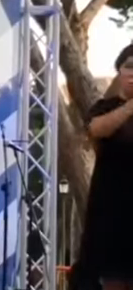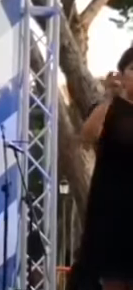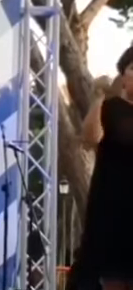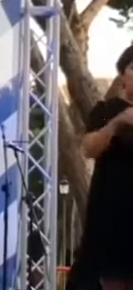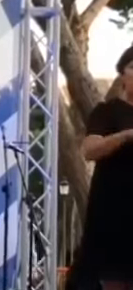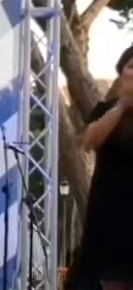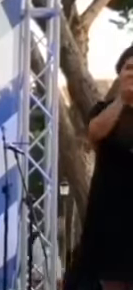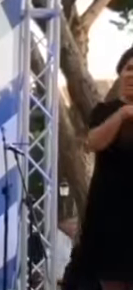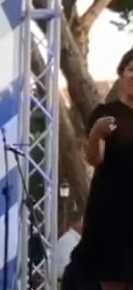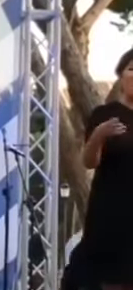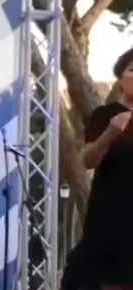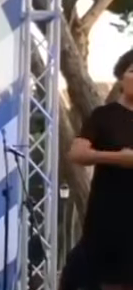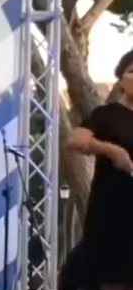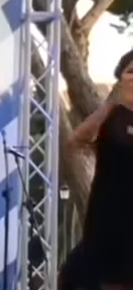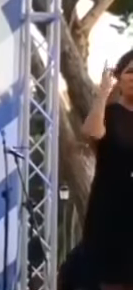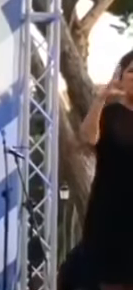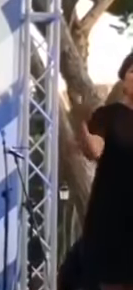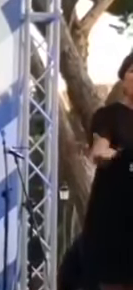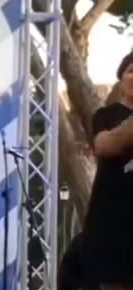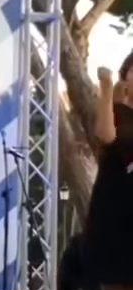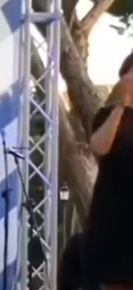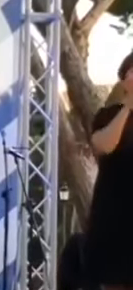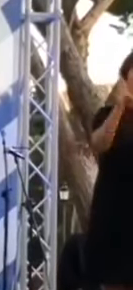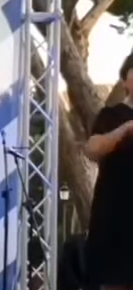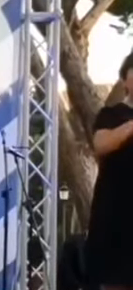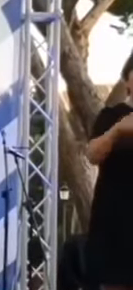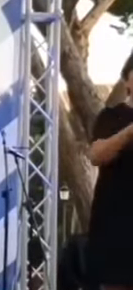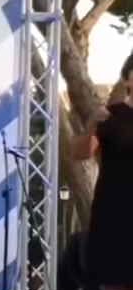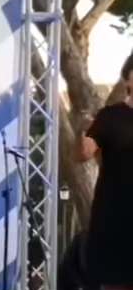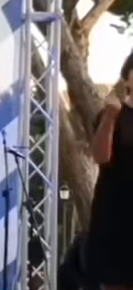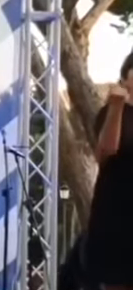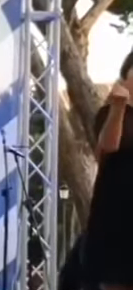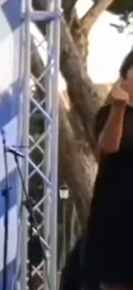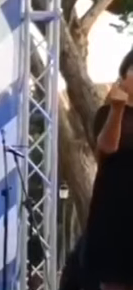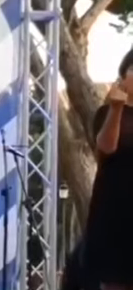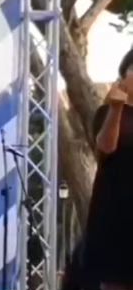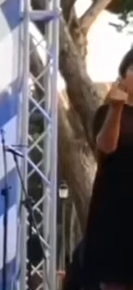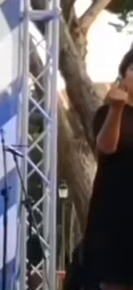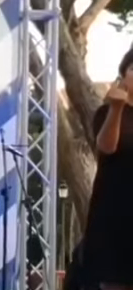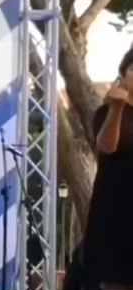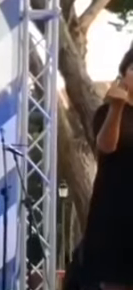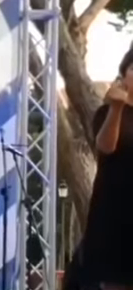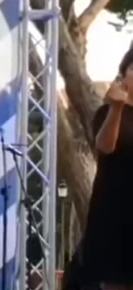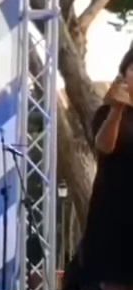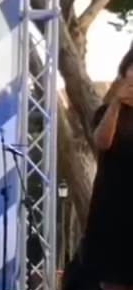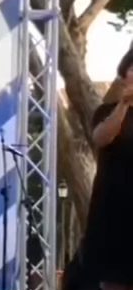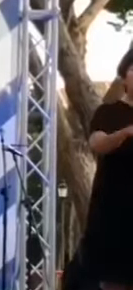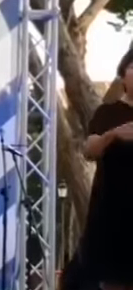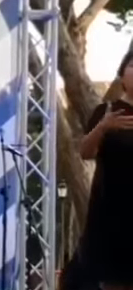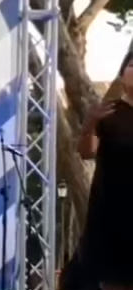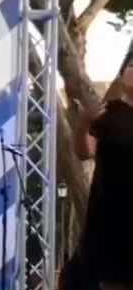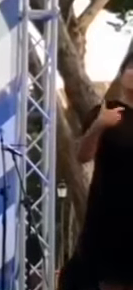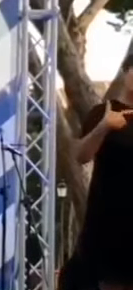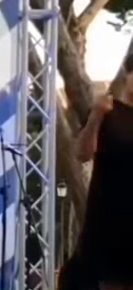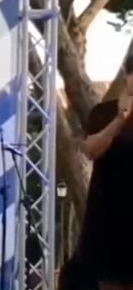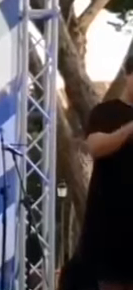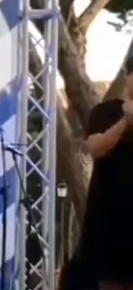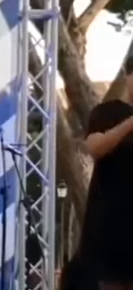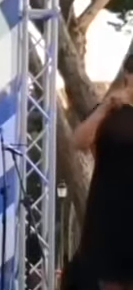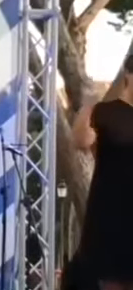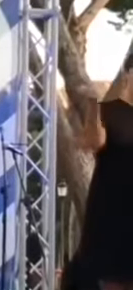2.400.000 euro? Molte più di quelle che salvano i consulenti del Ministro dello Sviluppo Economico. 100 addirittura c'erano, questa è una